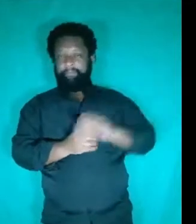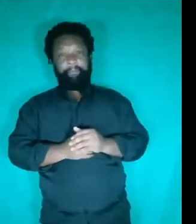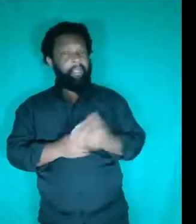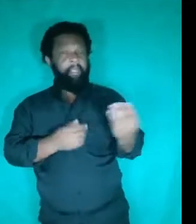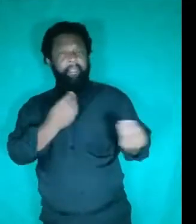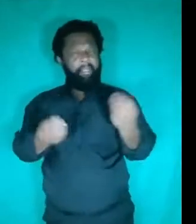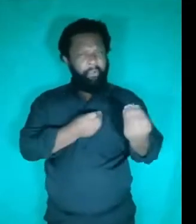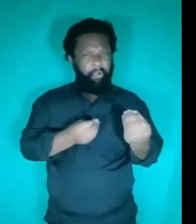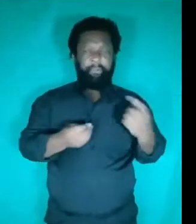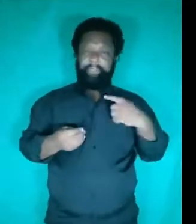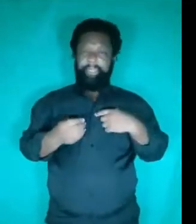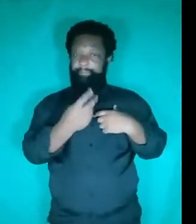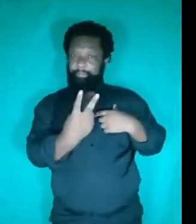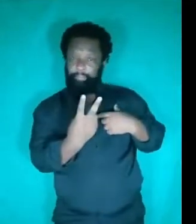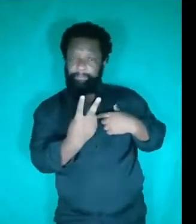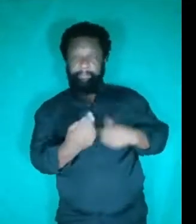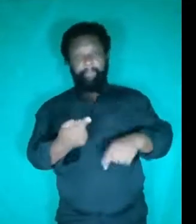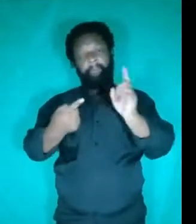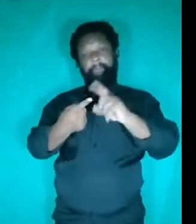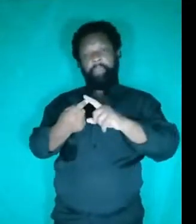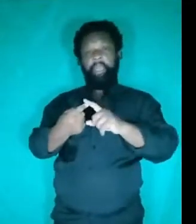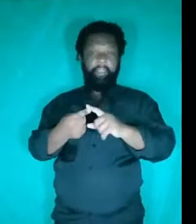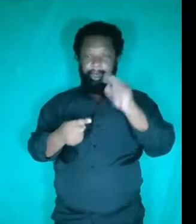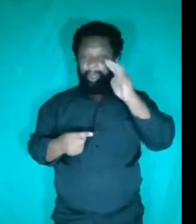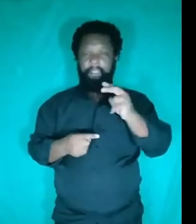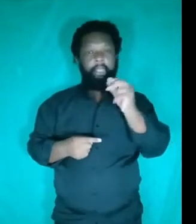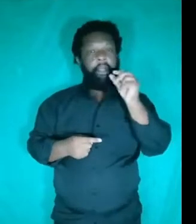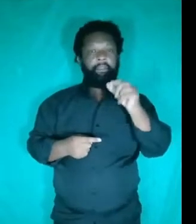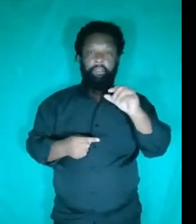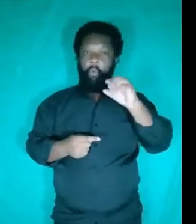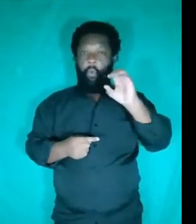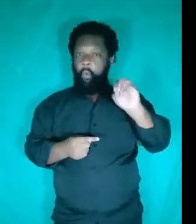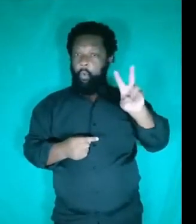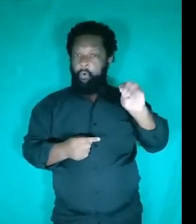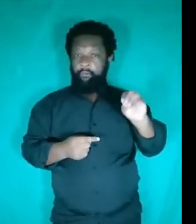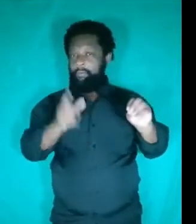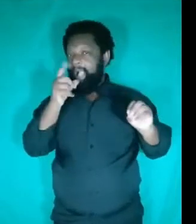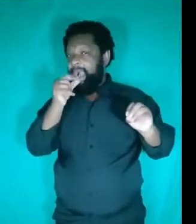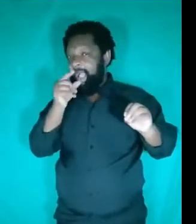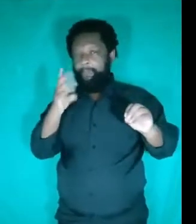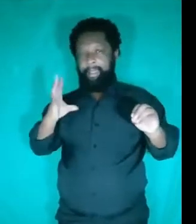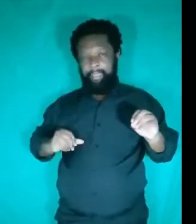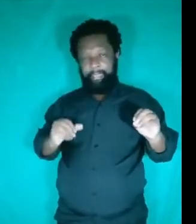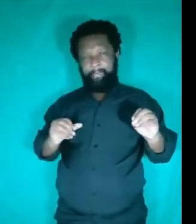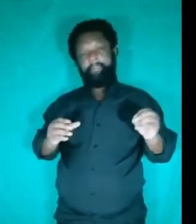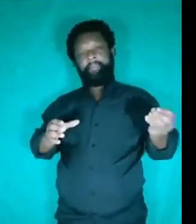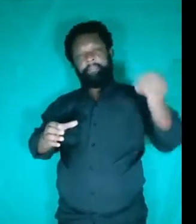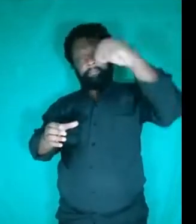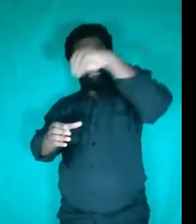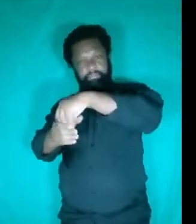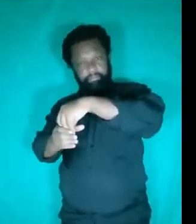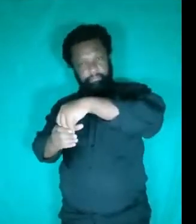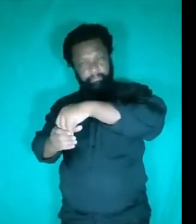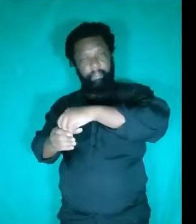Esse experimento ele consiste de duas situações. Primeiro eu vou mergulhar o ovo numa água pura e em seguida eu vou